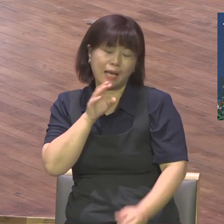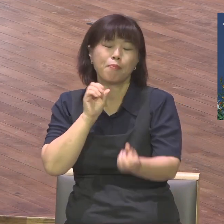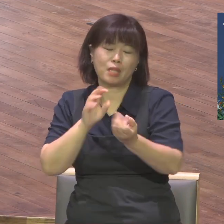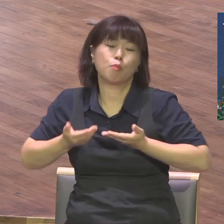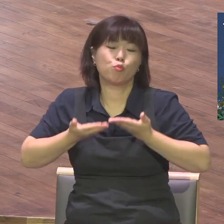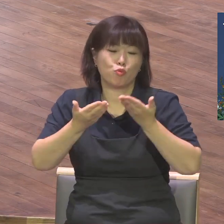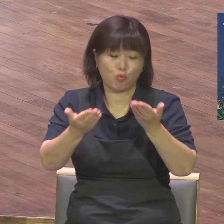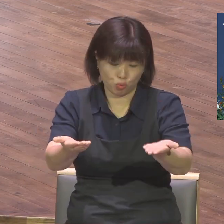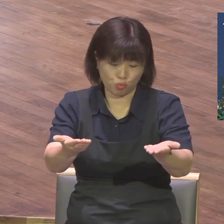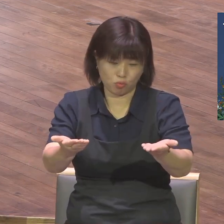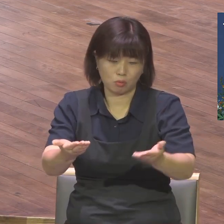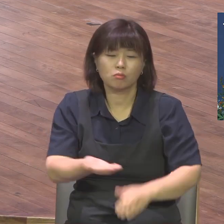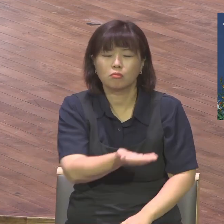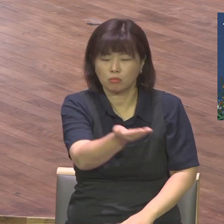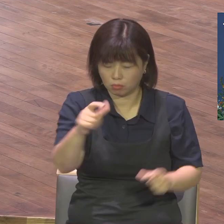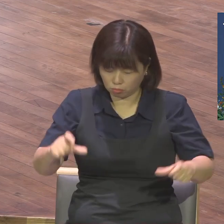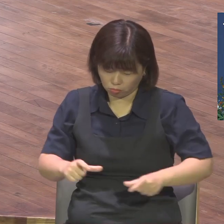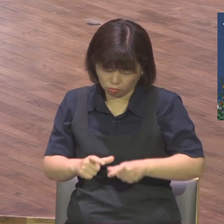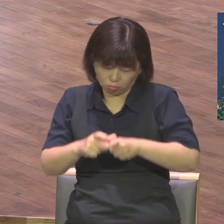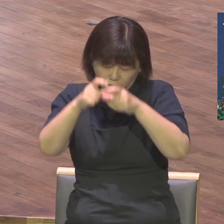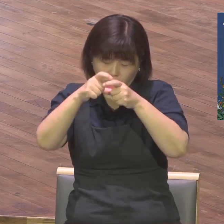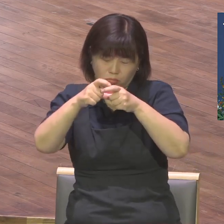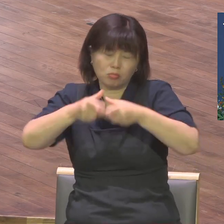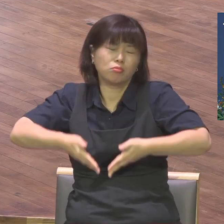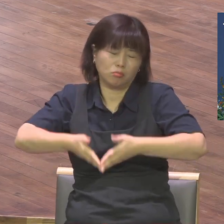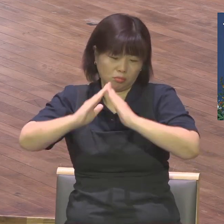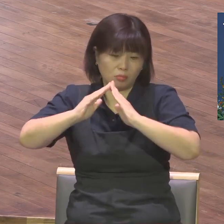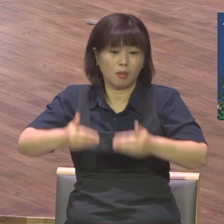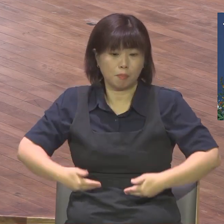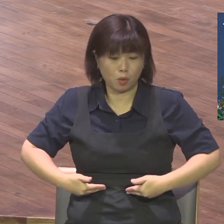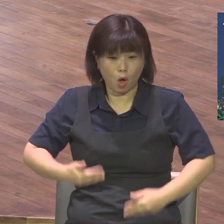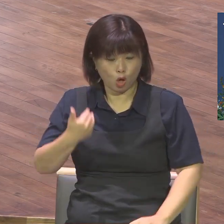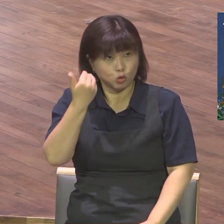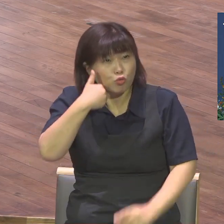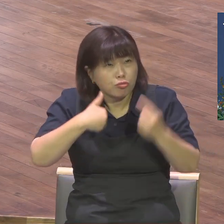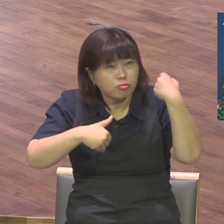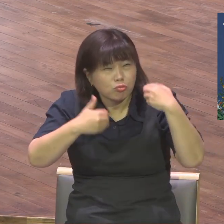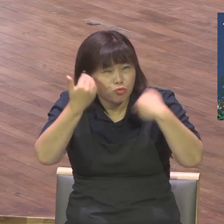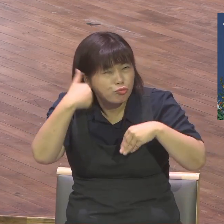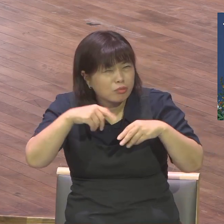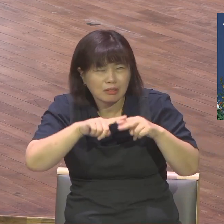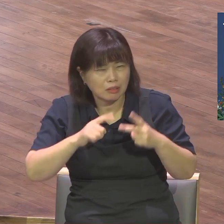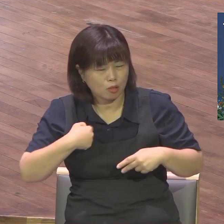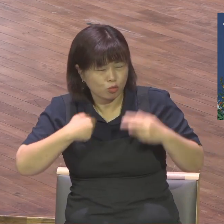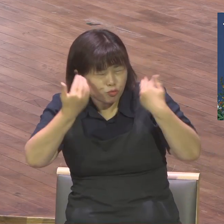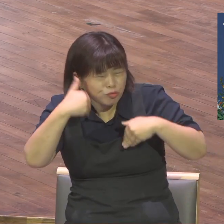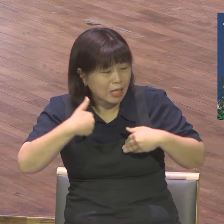여러분 만났다 그러면 여러분 그 사람이 막 인생의 답을 찾아버리도록.